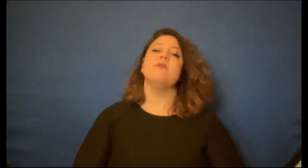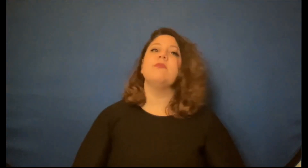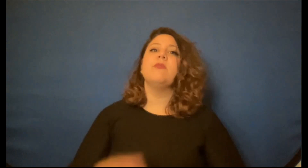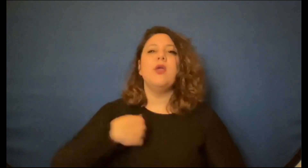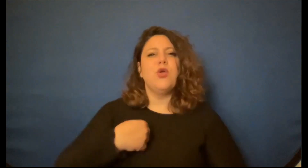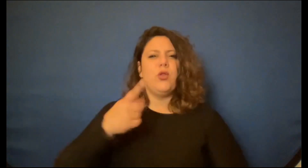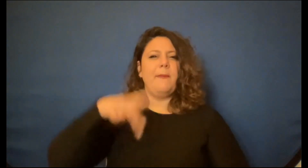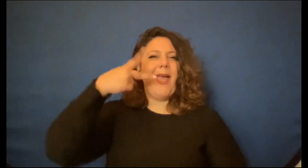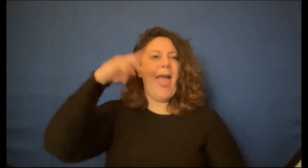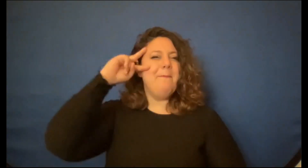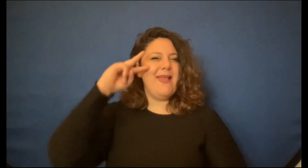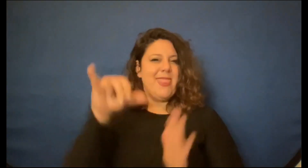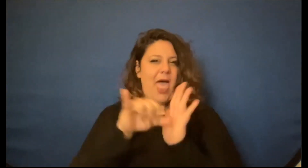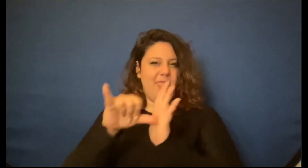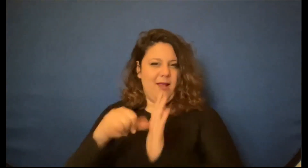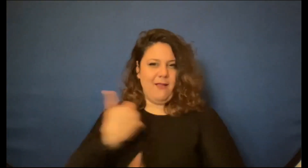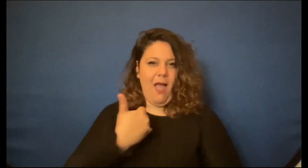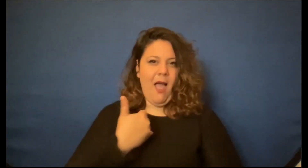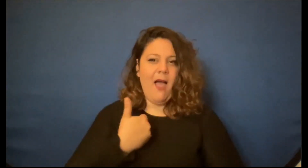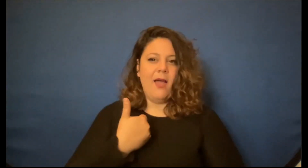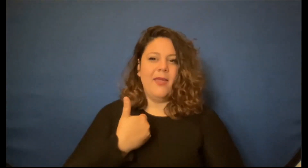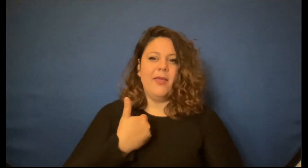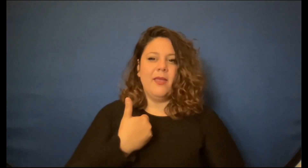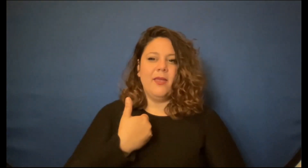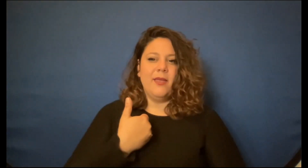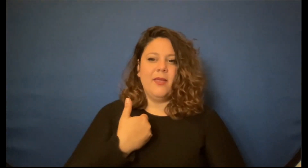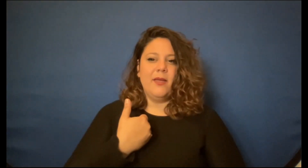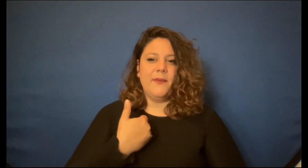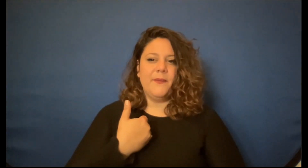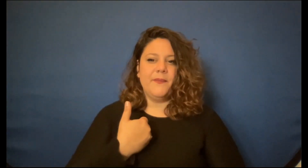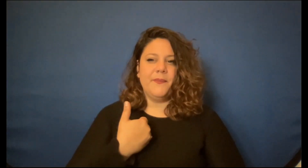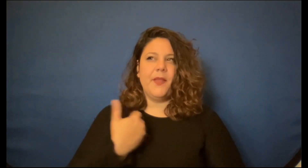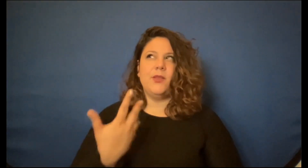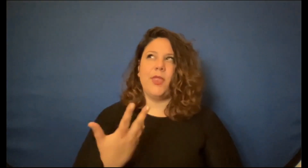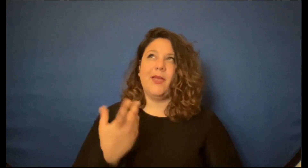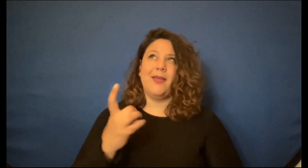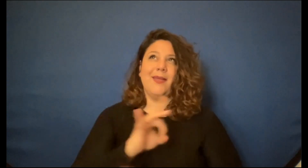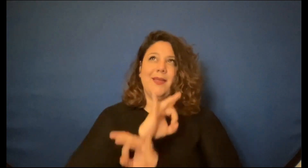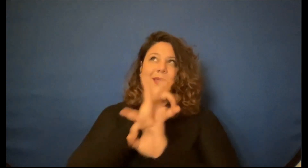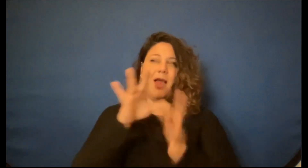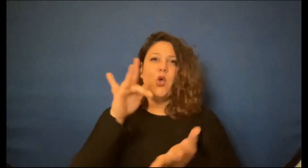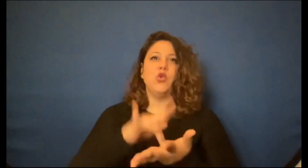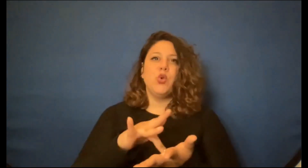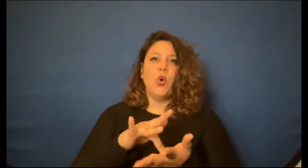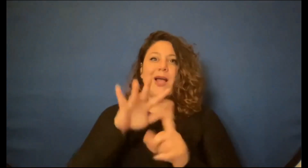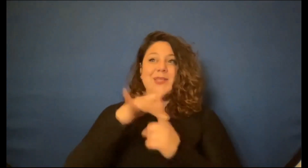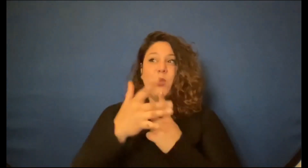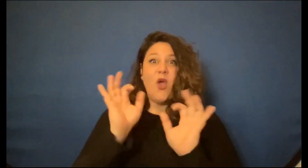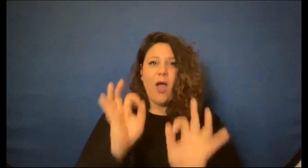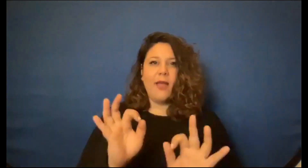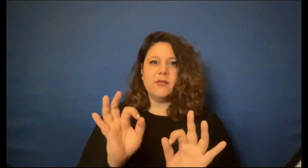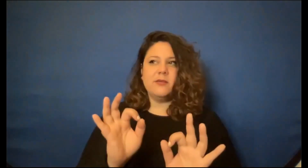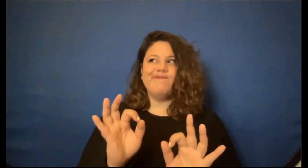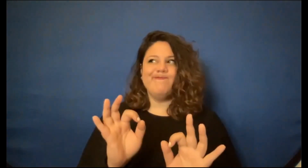respecto, cómo no plantearte el cambio de centro, ¿no? cómo no planteártelo. La Es